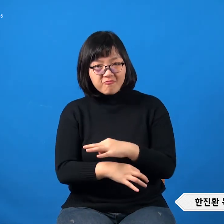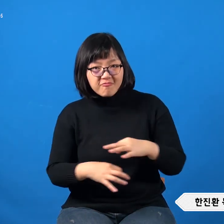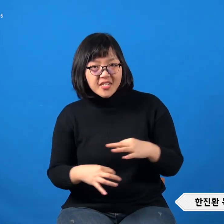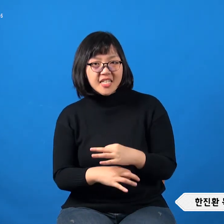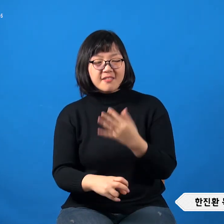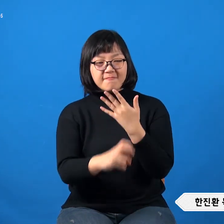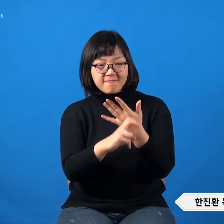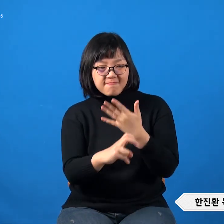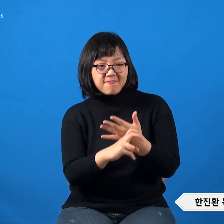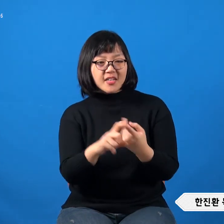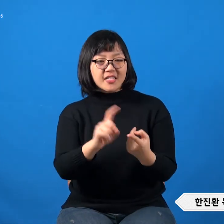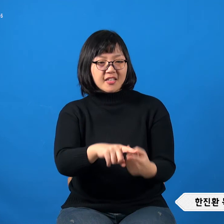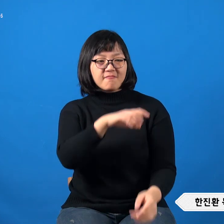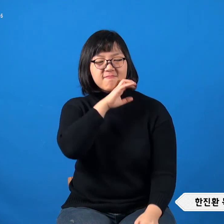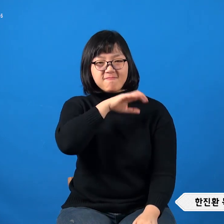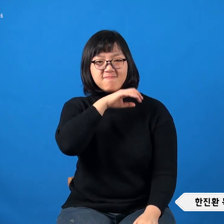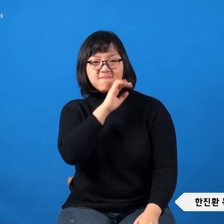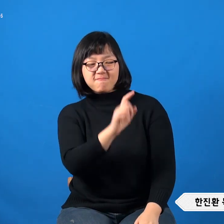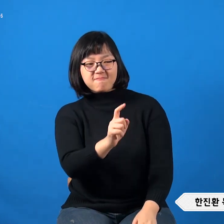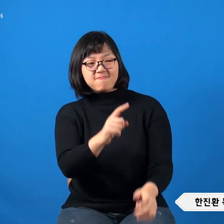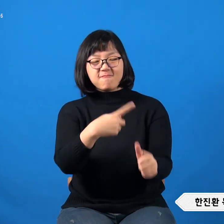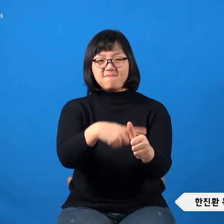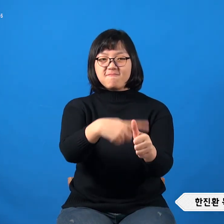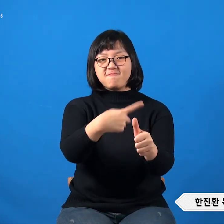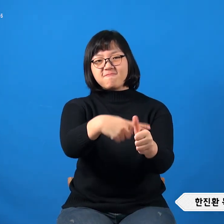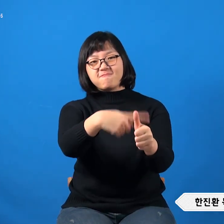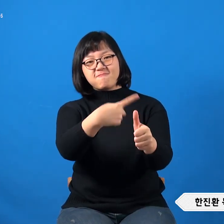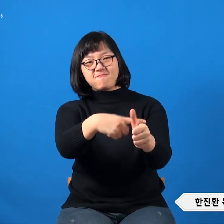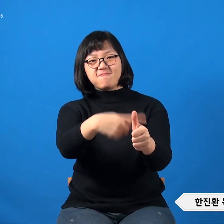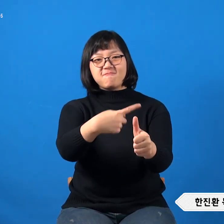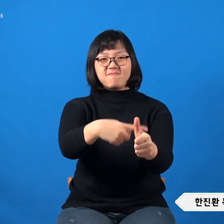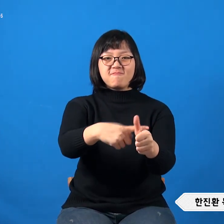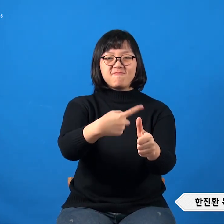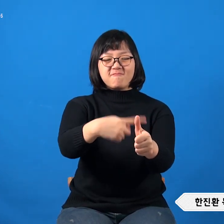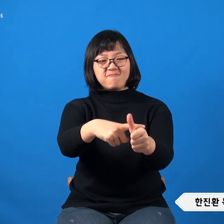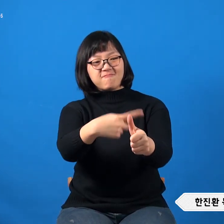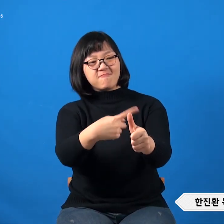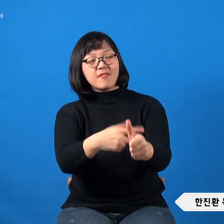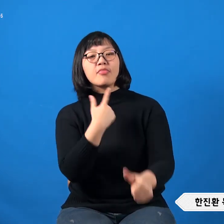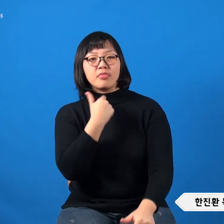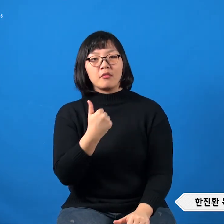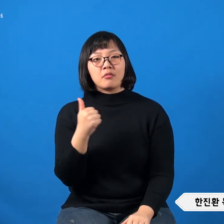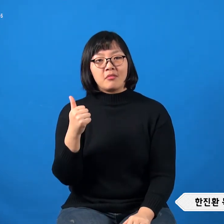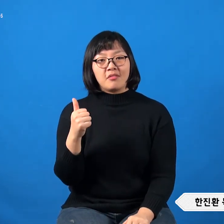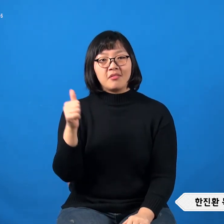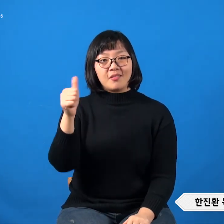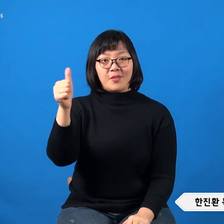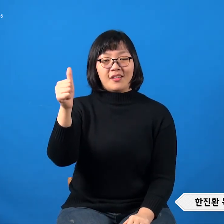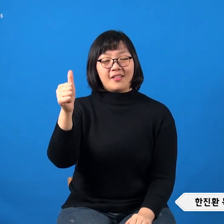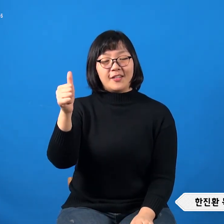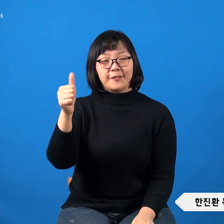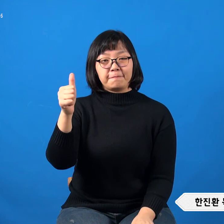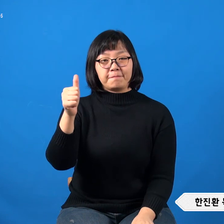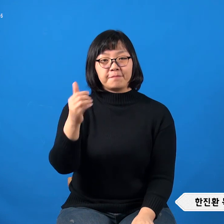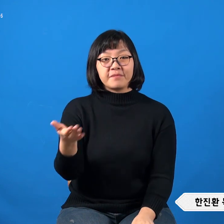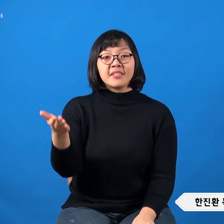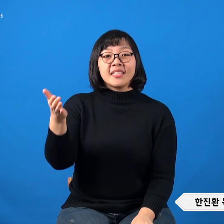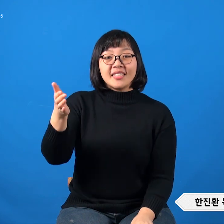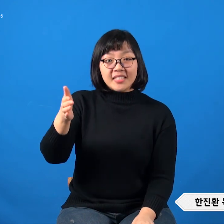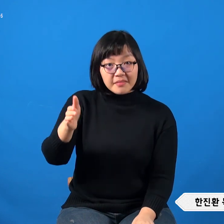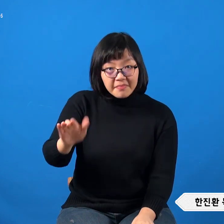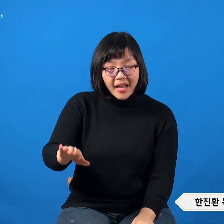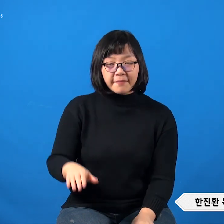그냥 막 비판을 쏟아놓았던 분입니다. 자기가 정의의 사도인 것처럼 그렇게 했던 분입니다.